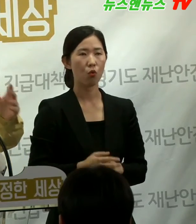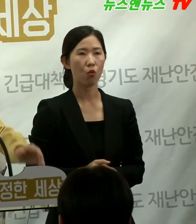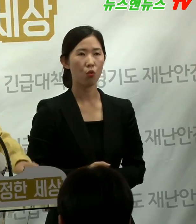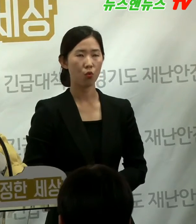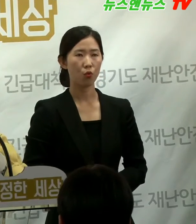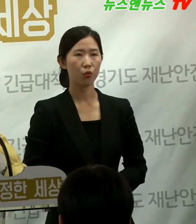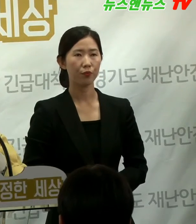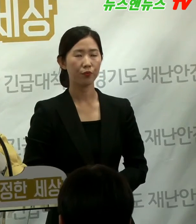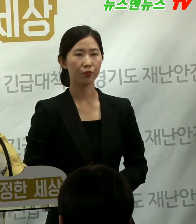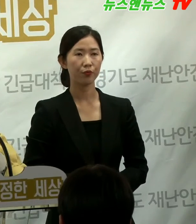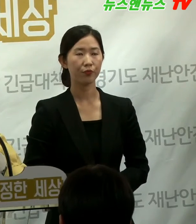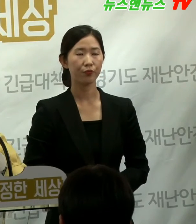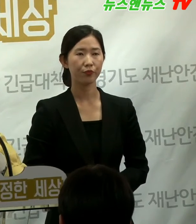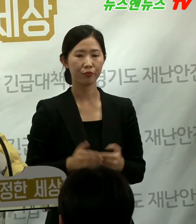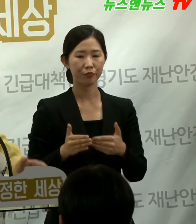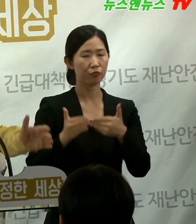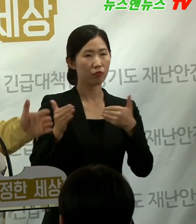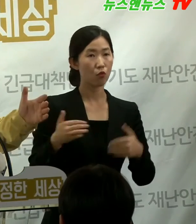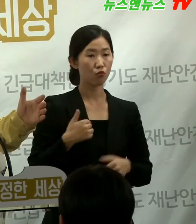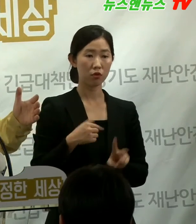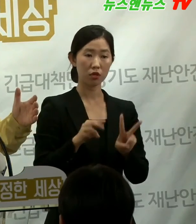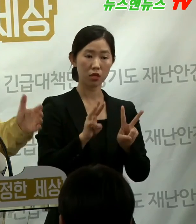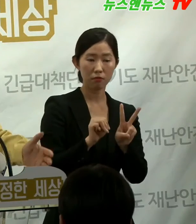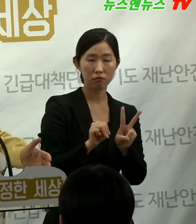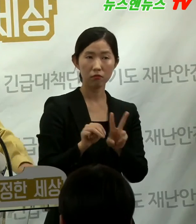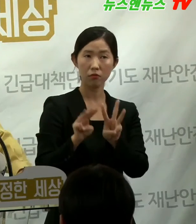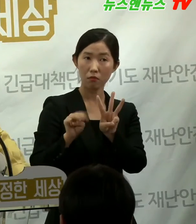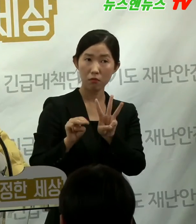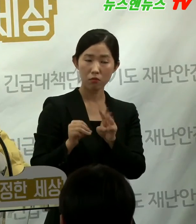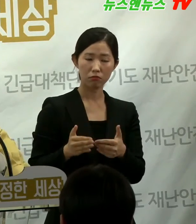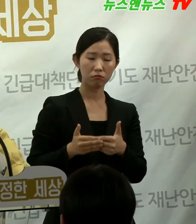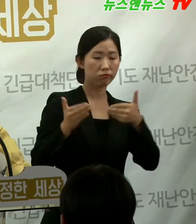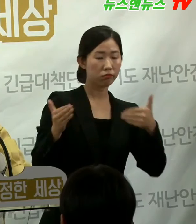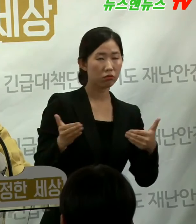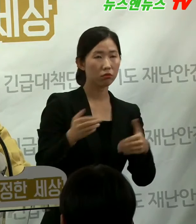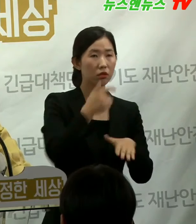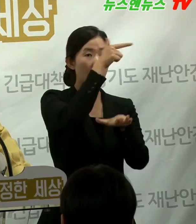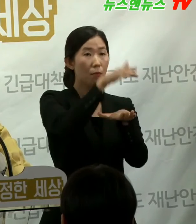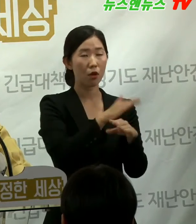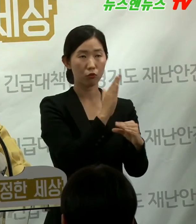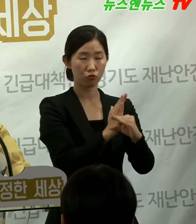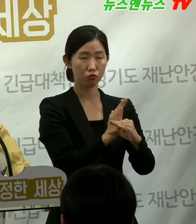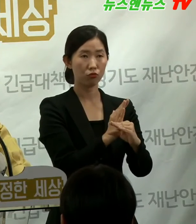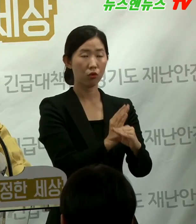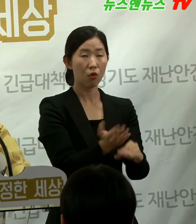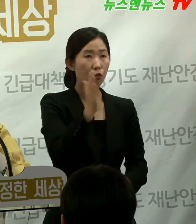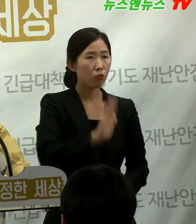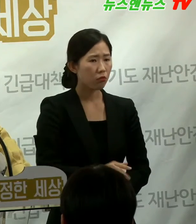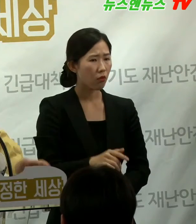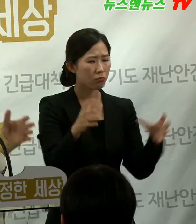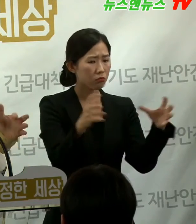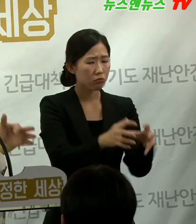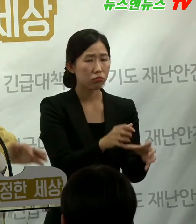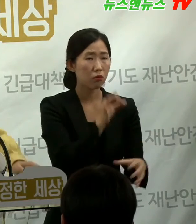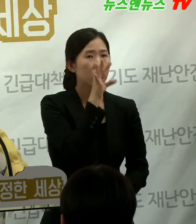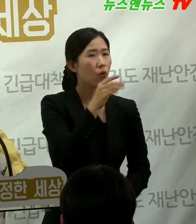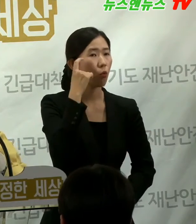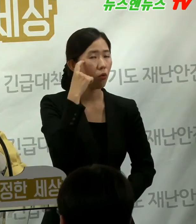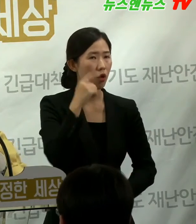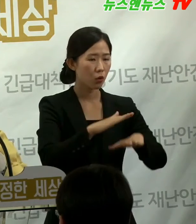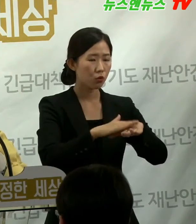자꾸 감염된다고 하니 우리 2, 3m씩 뛰고 지금 예배 드린다. 아니 그것도 좀 어떻게 하느냐. 그리고 손소독